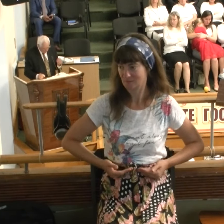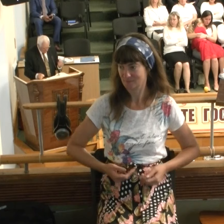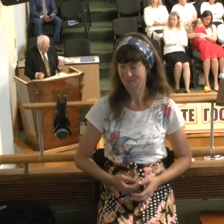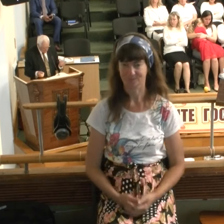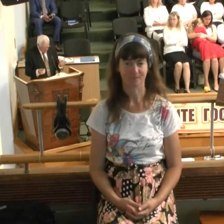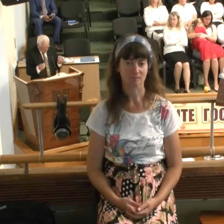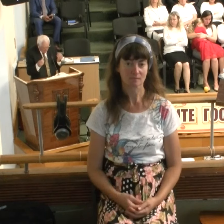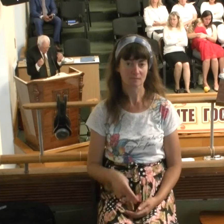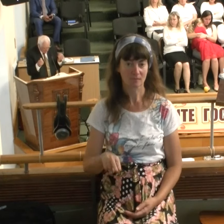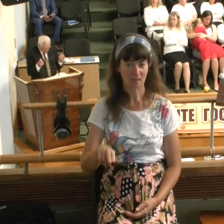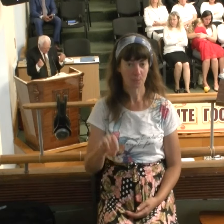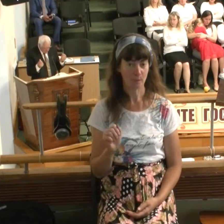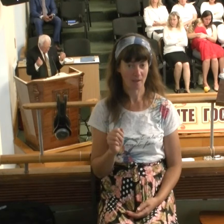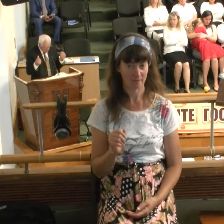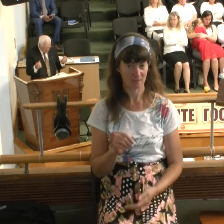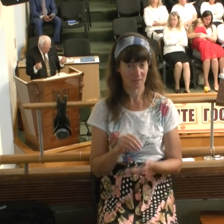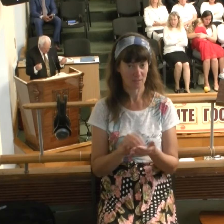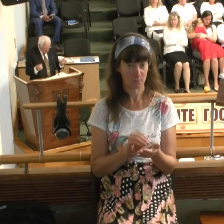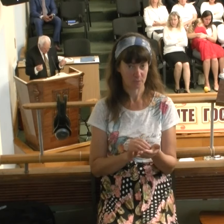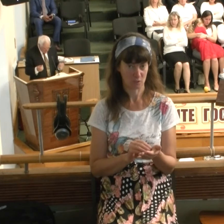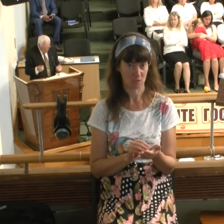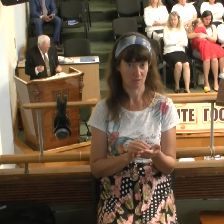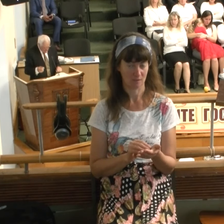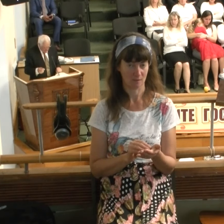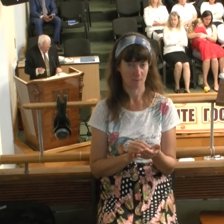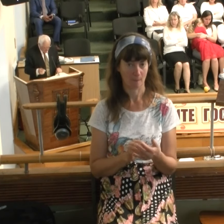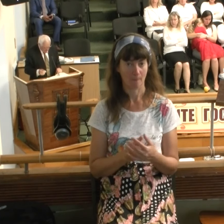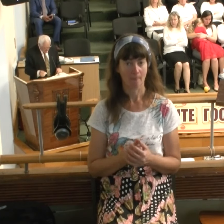Апостол Павел пишет, чтобы показать,